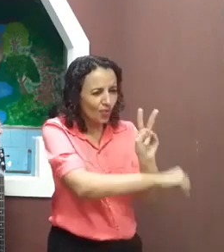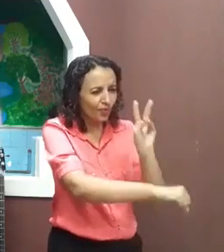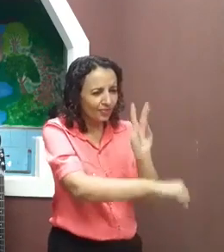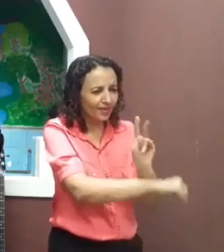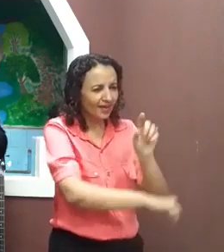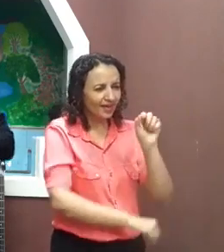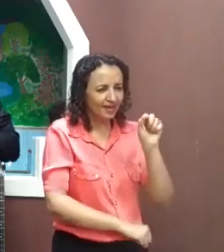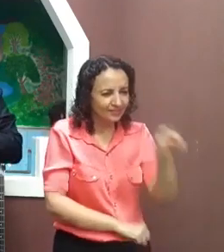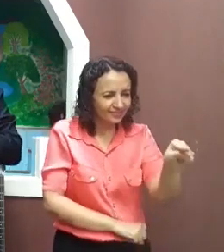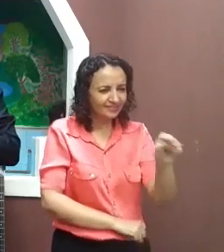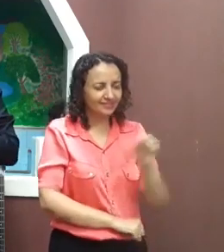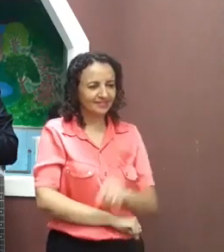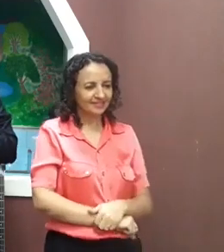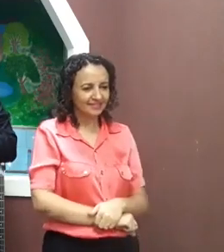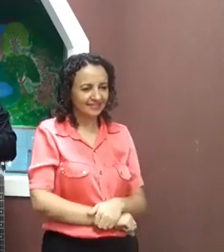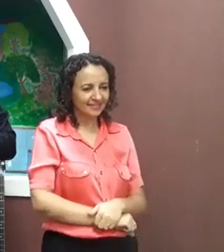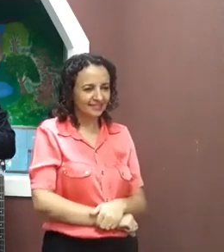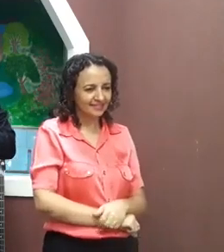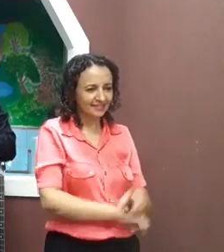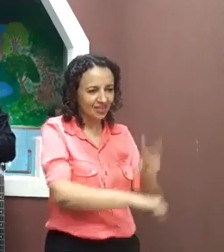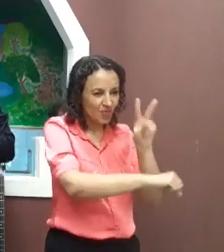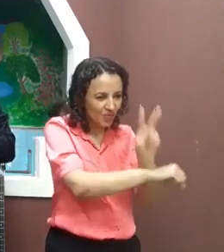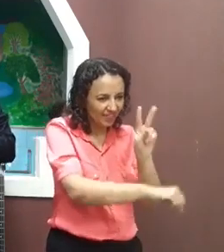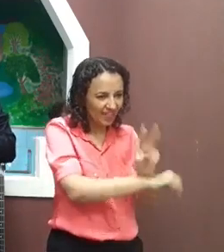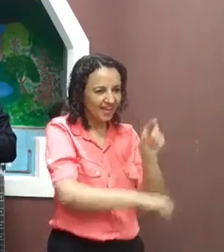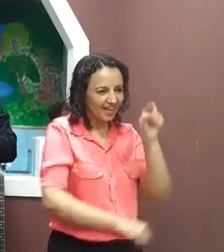outra Judite. Temos 2 Judite agora.